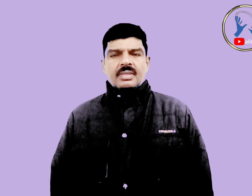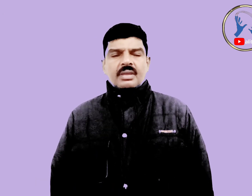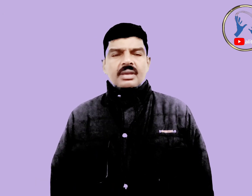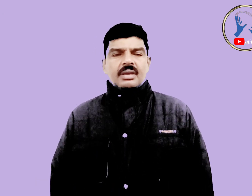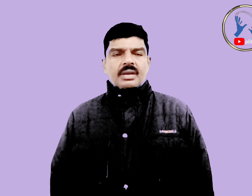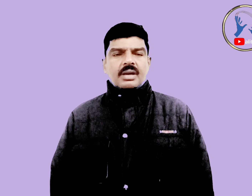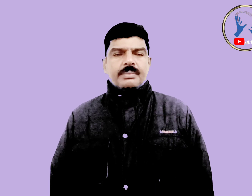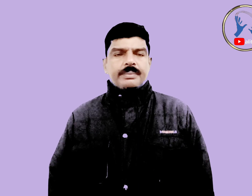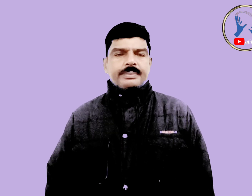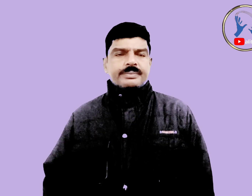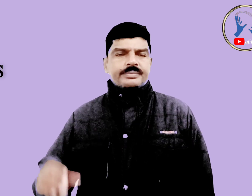कम